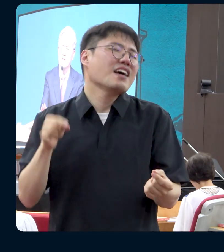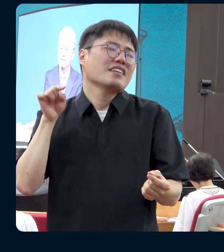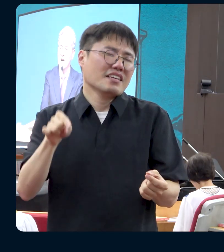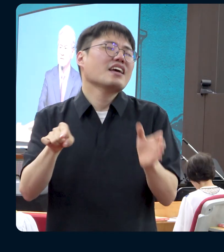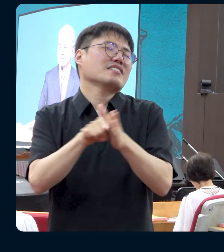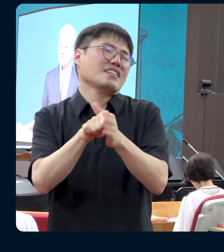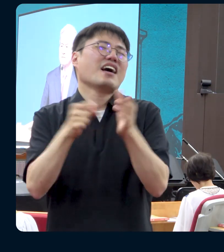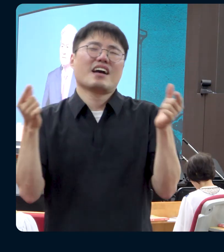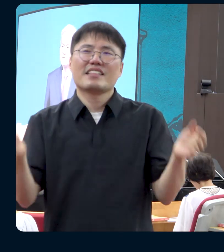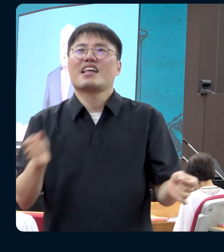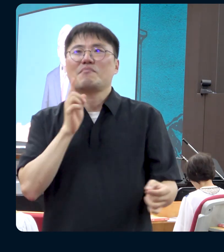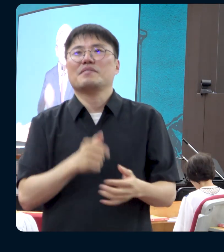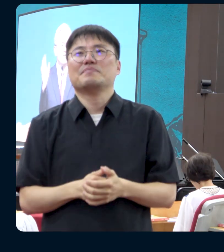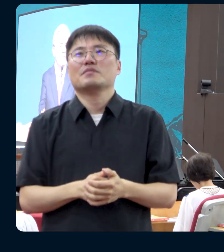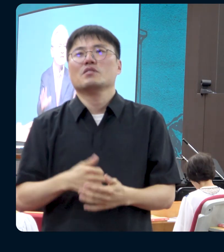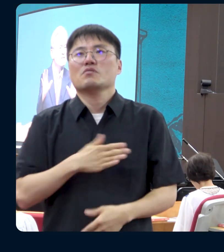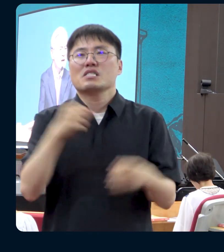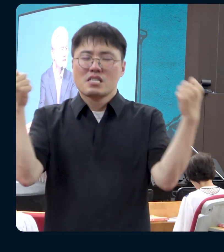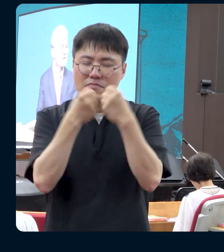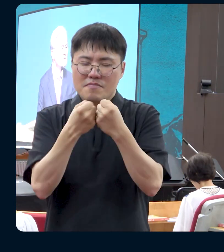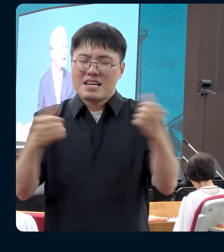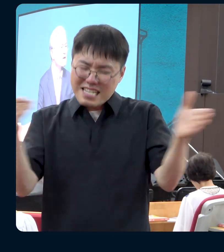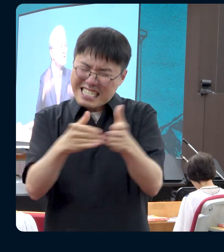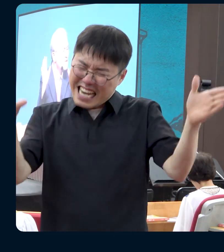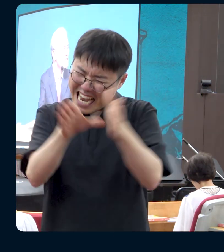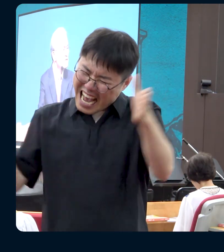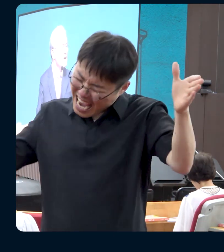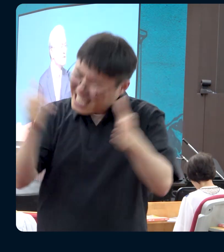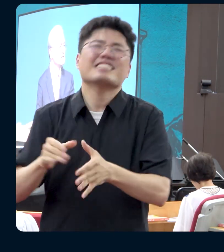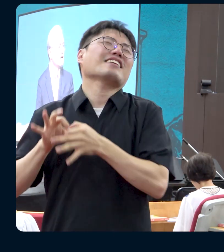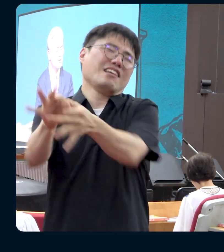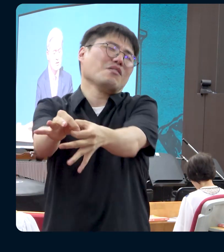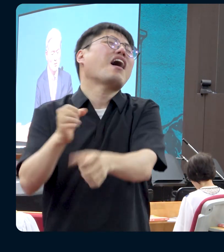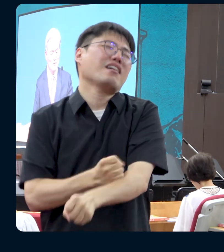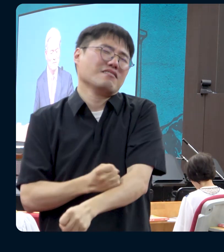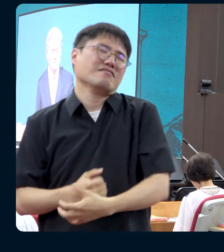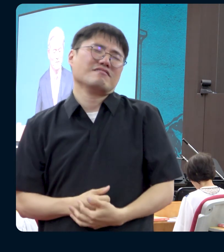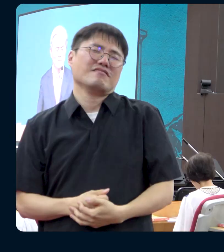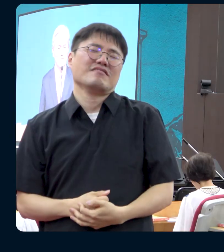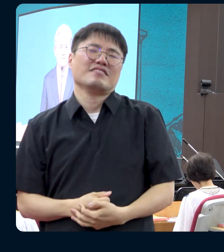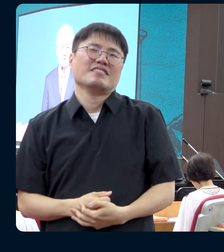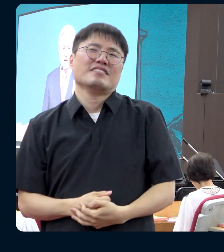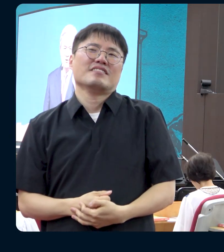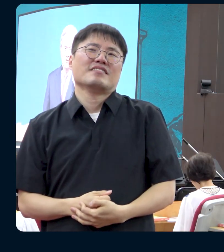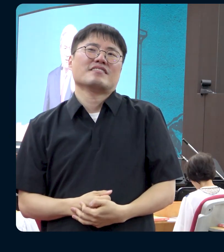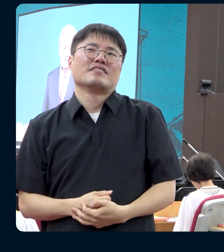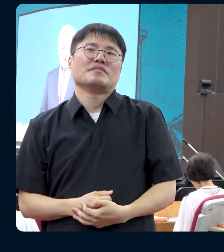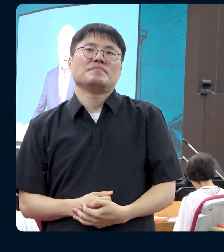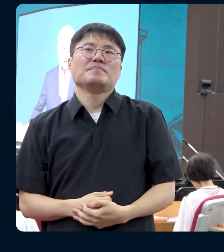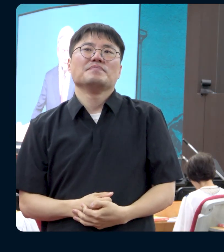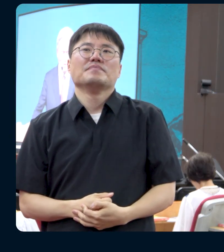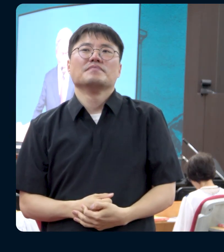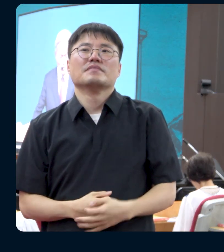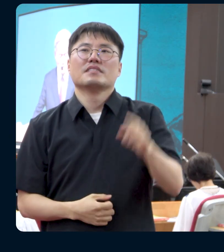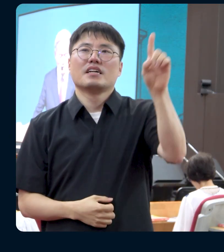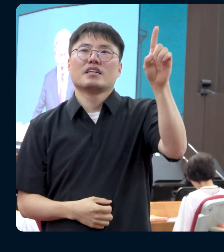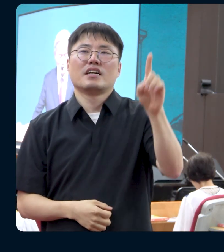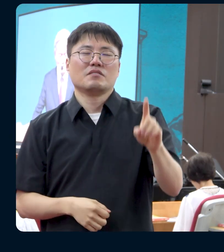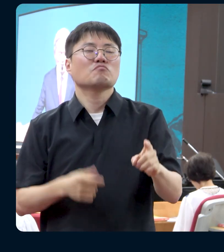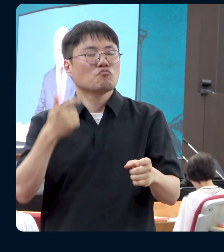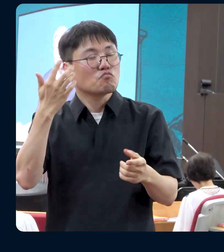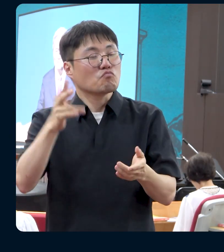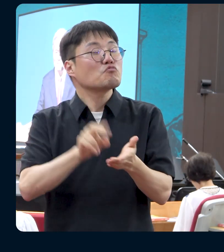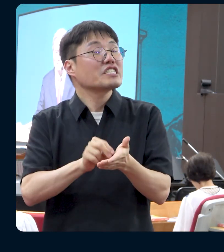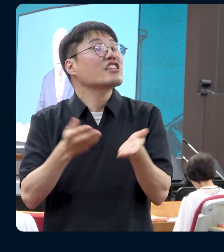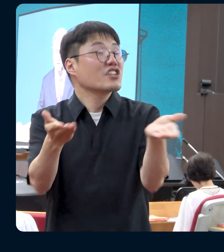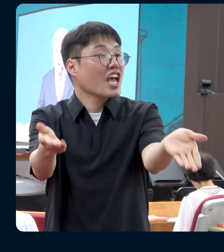싸움, 이게 바로 신앙이다. 우리는 이 싸움을 끝까지 하는 거예요. 이게 신앙의 길이다 하는 것이죠. 자, 여기서